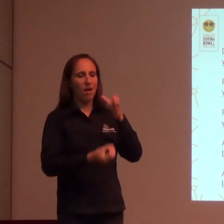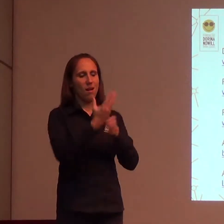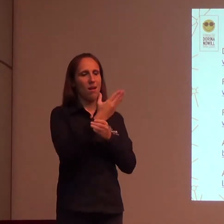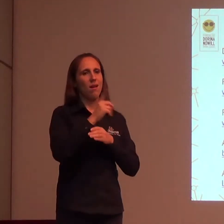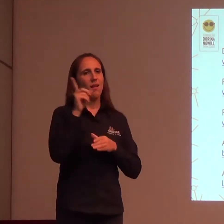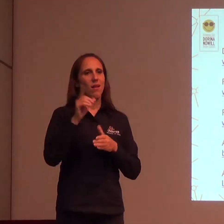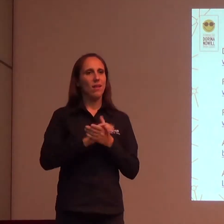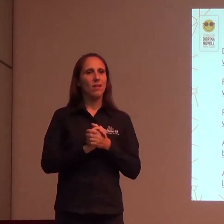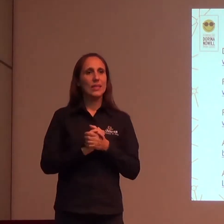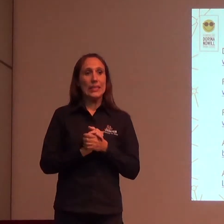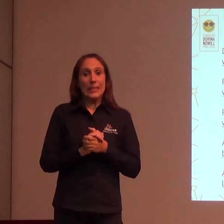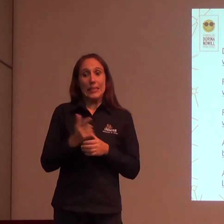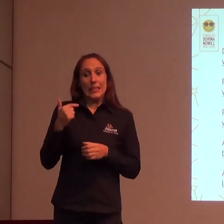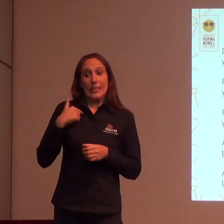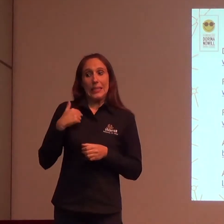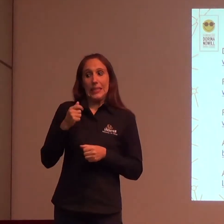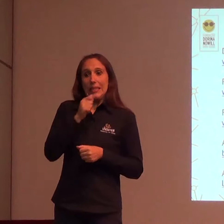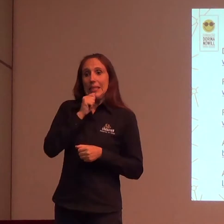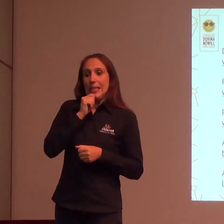Legal. Eu não tinha nem